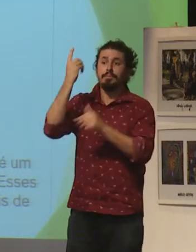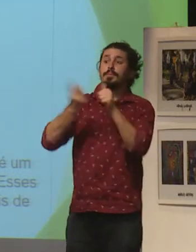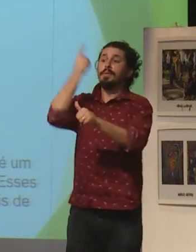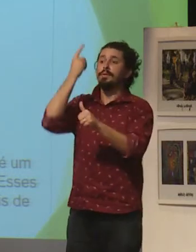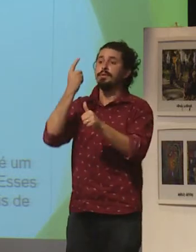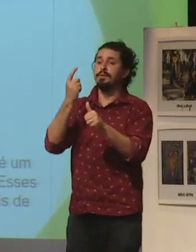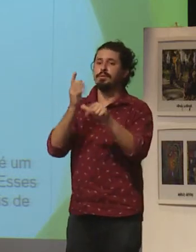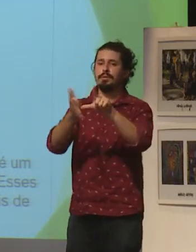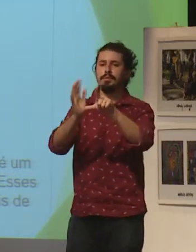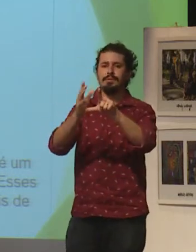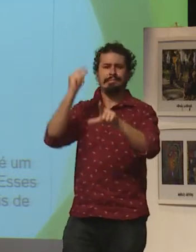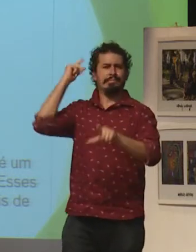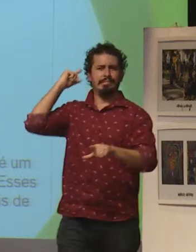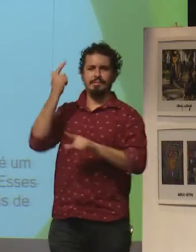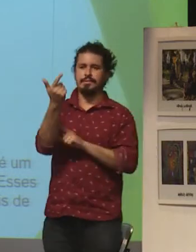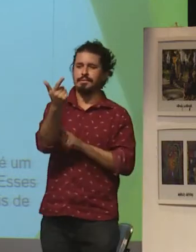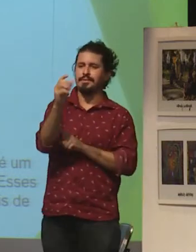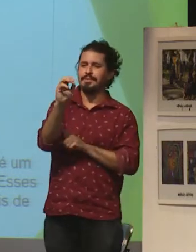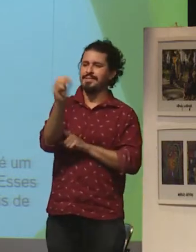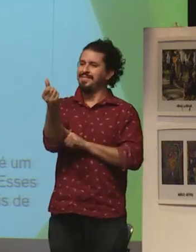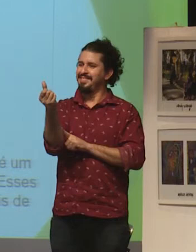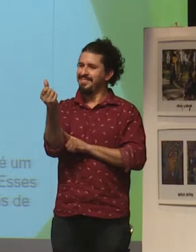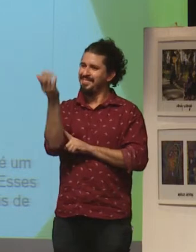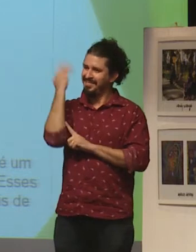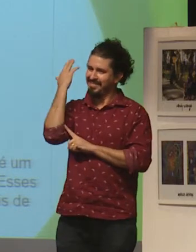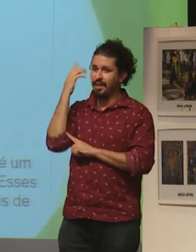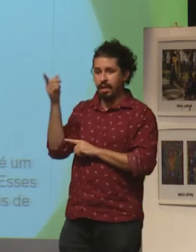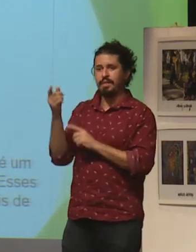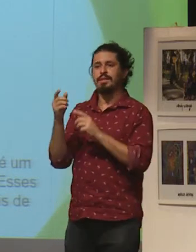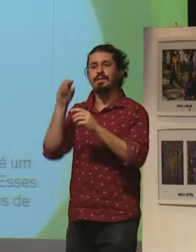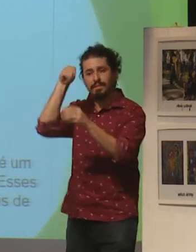Foi a primeira plataforma criada, né, para o ensino de letras libras, né, em 2006.